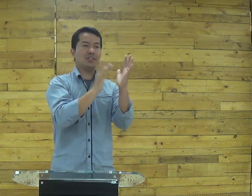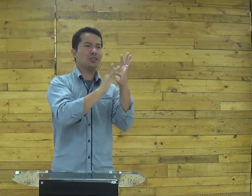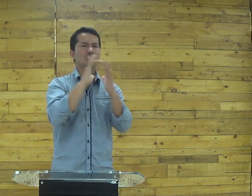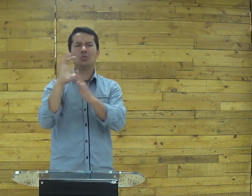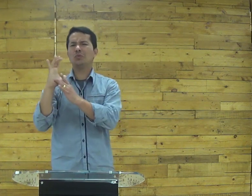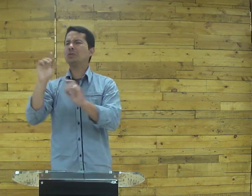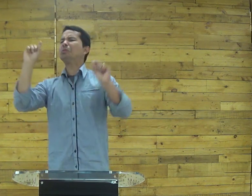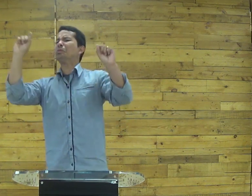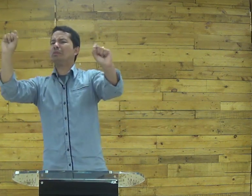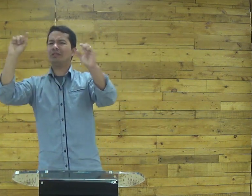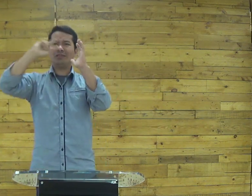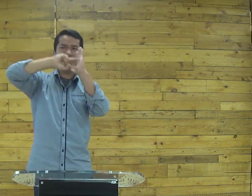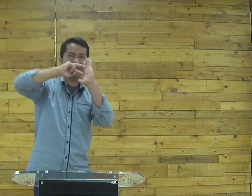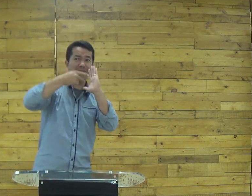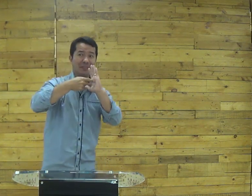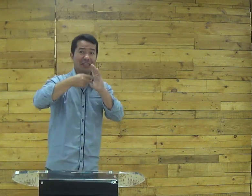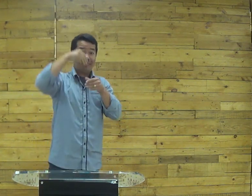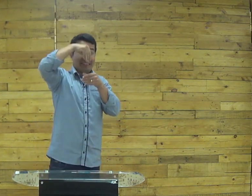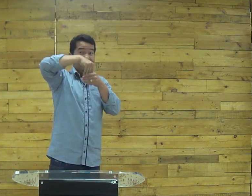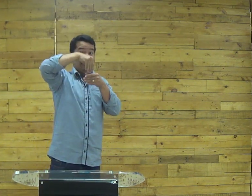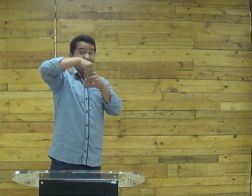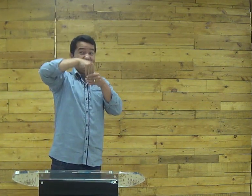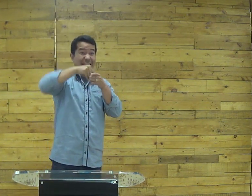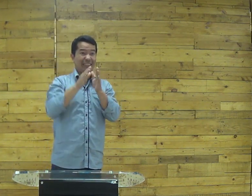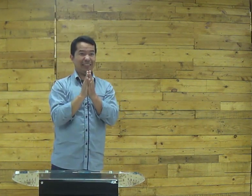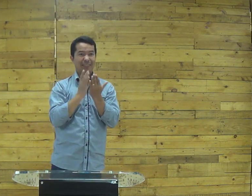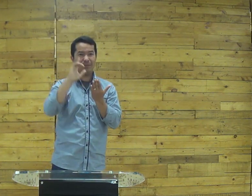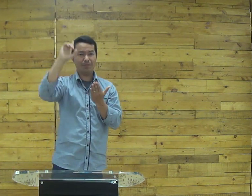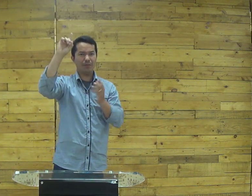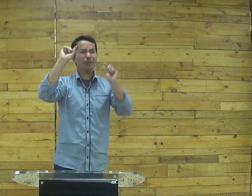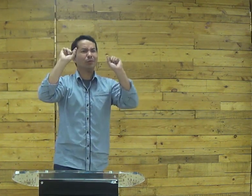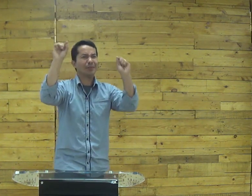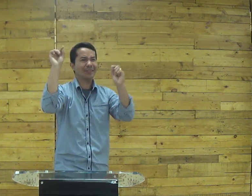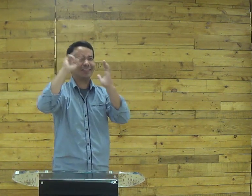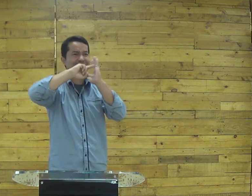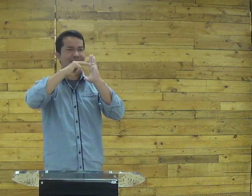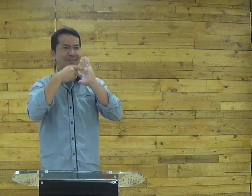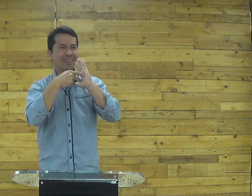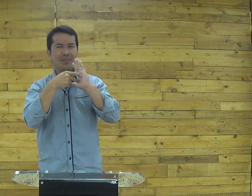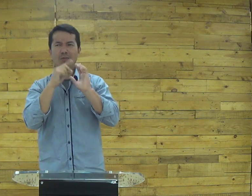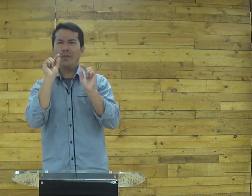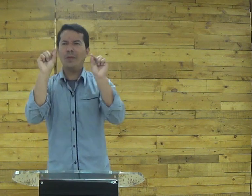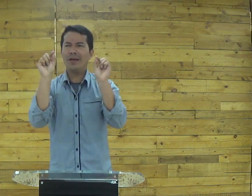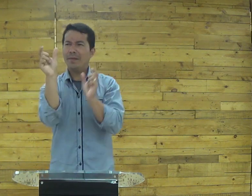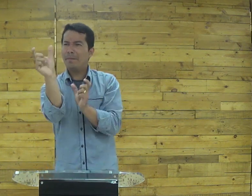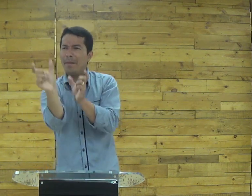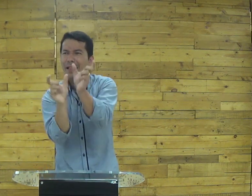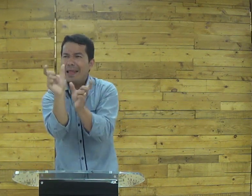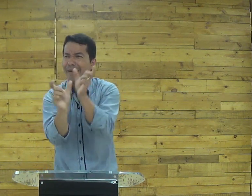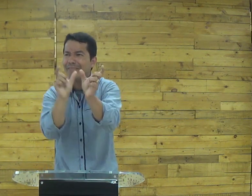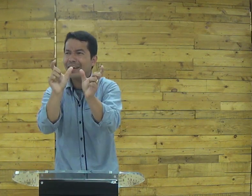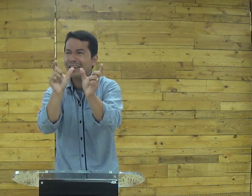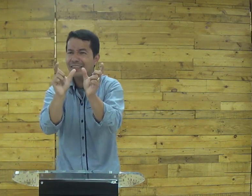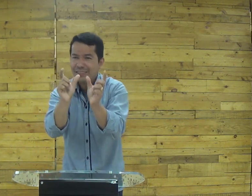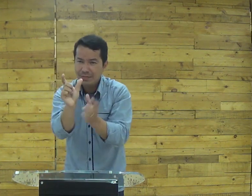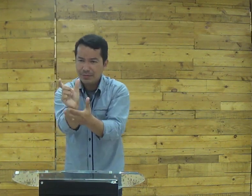Se você acredita em Jesus, o que significa? O que tem dentro da Bíblia? As